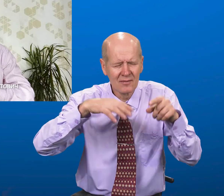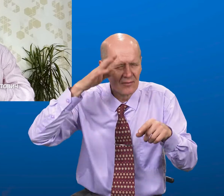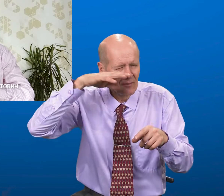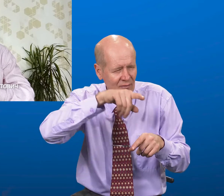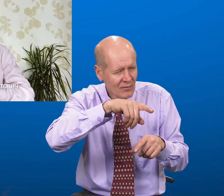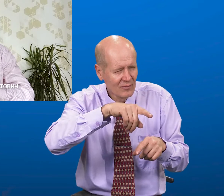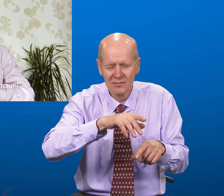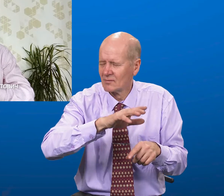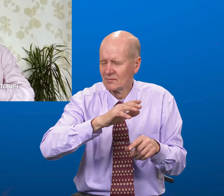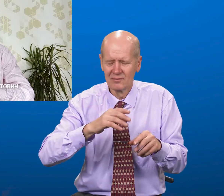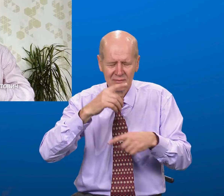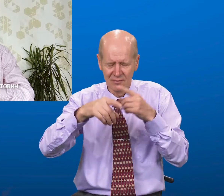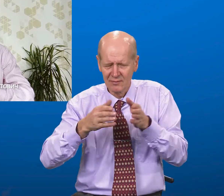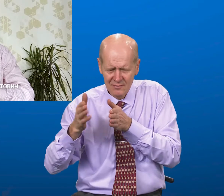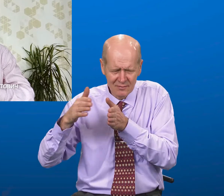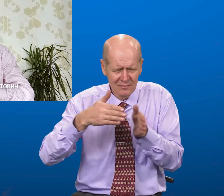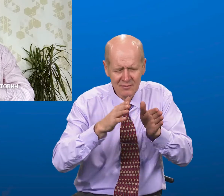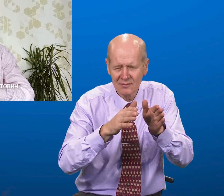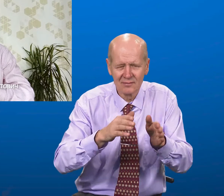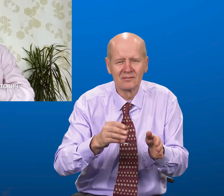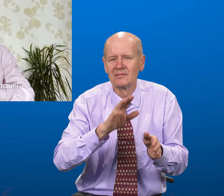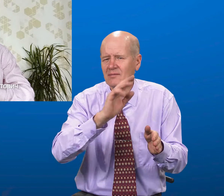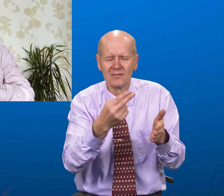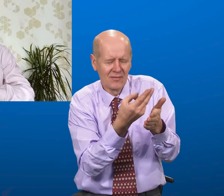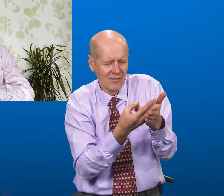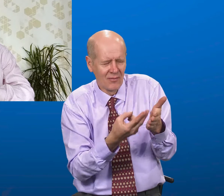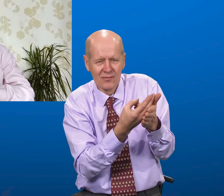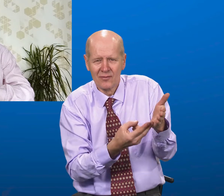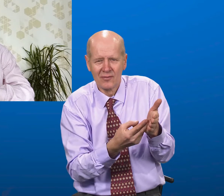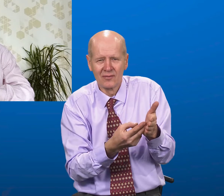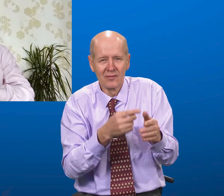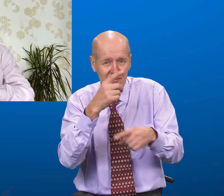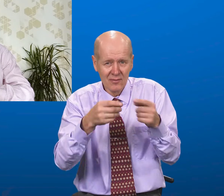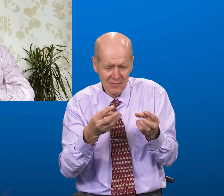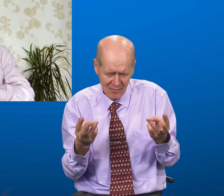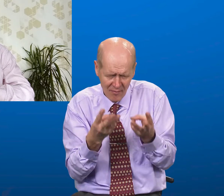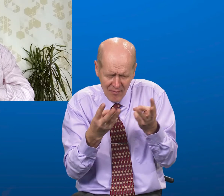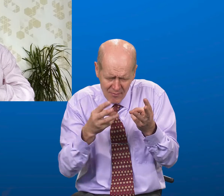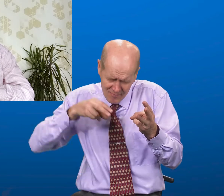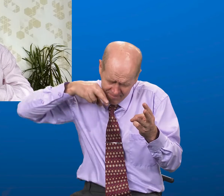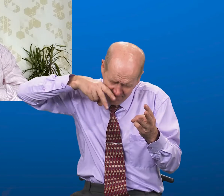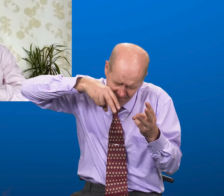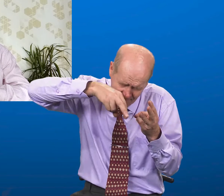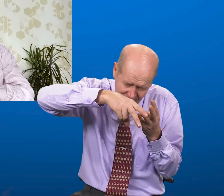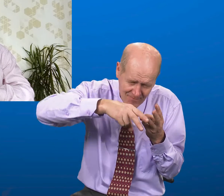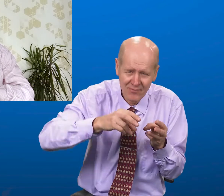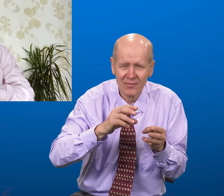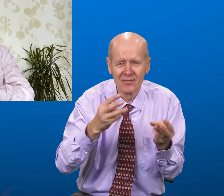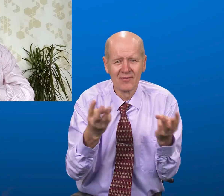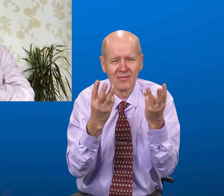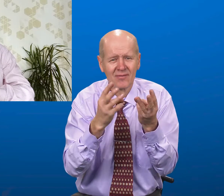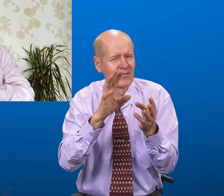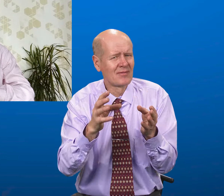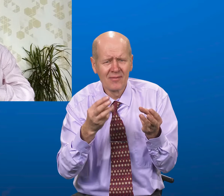я с тобою? Через реки ли они не потопят тебя? Пойдешь ли через огонь, не обожжешься, и пламя не опалит